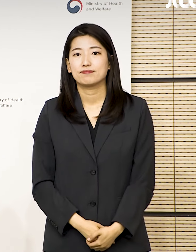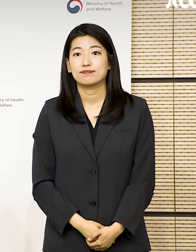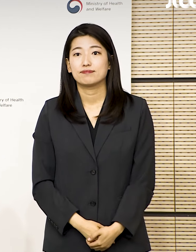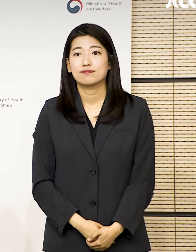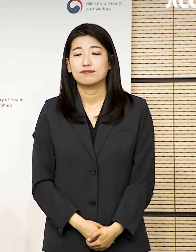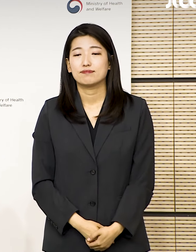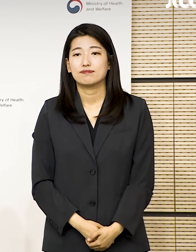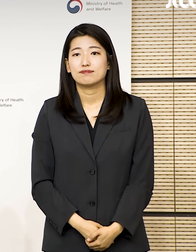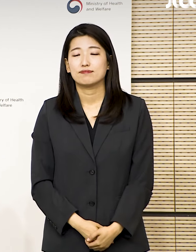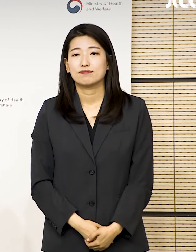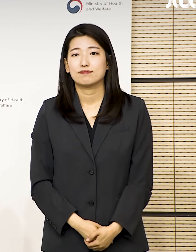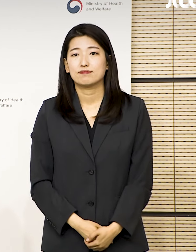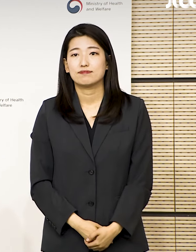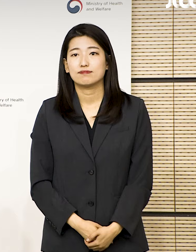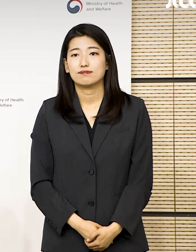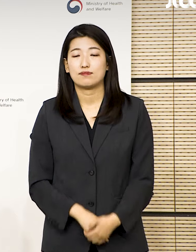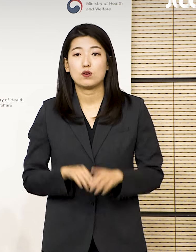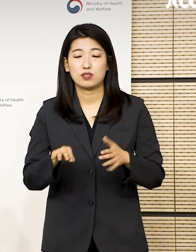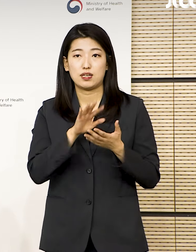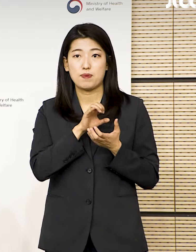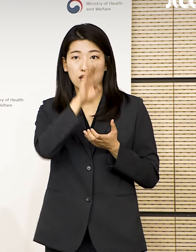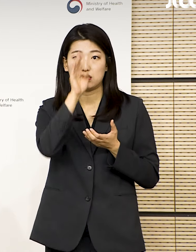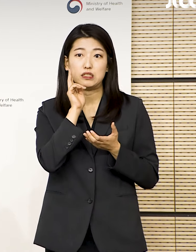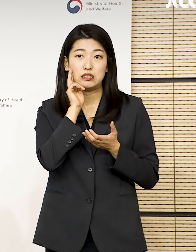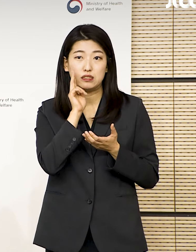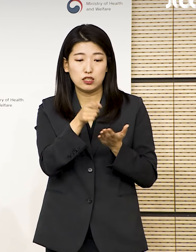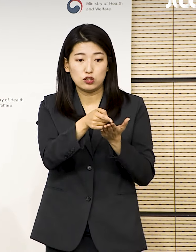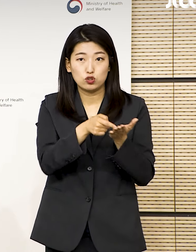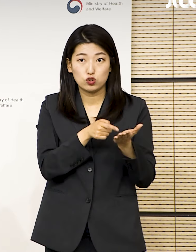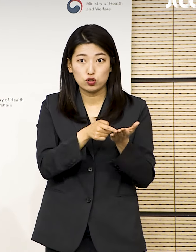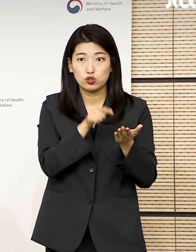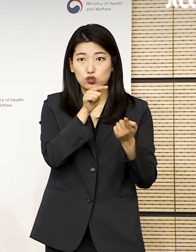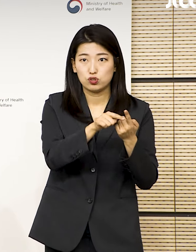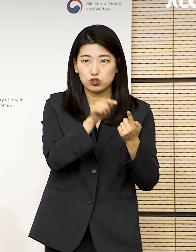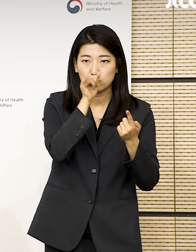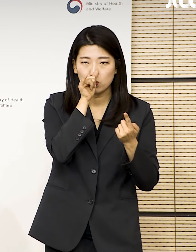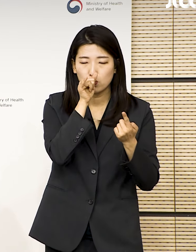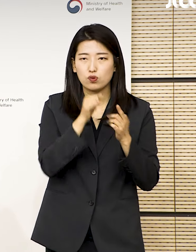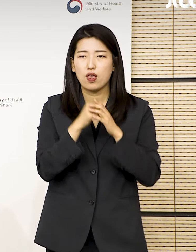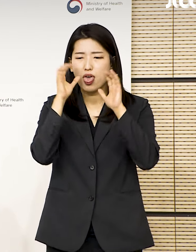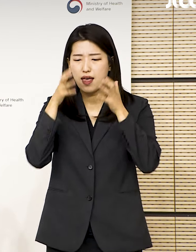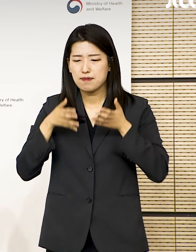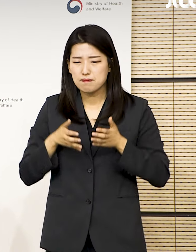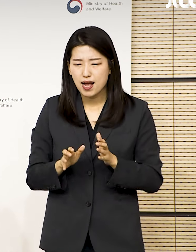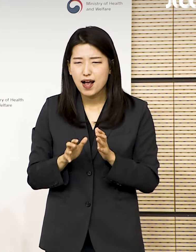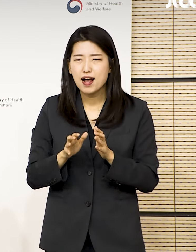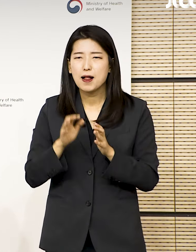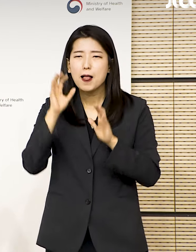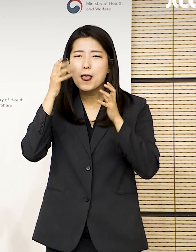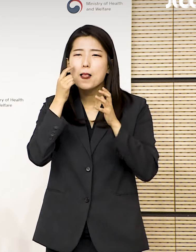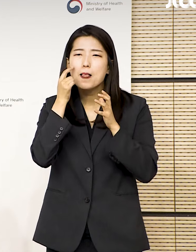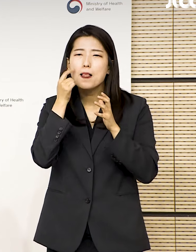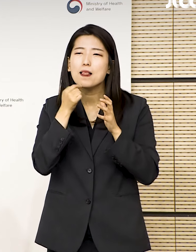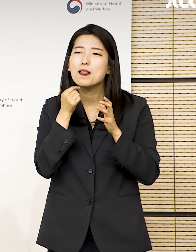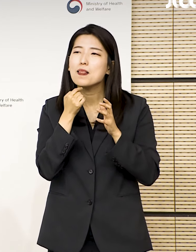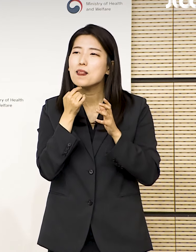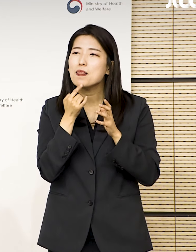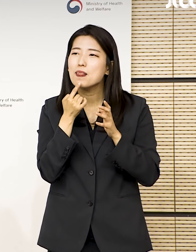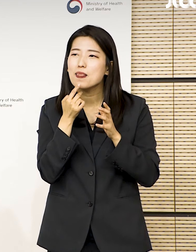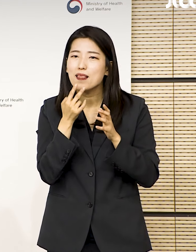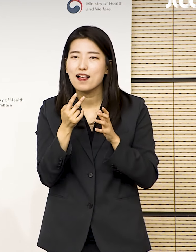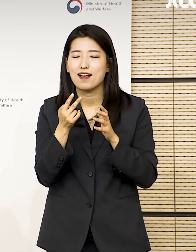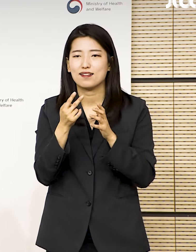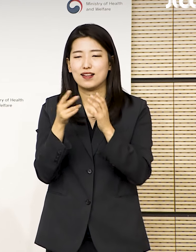정부는 오늘 말씀드린 중중 심장질환 중제 시술을 포함하여 신생화 소화 산모 중중 질환 등